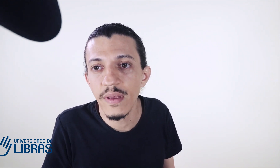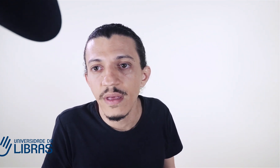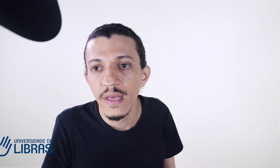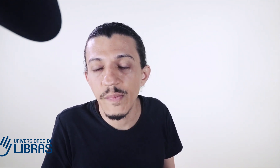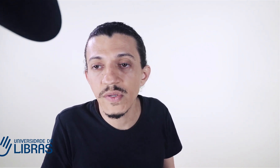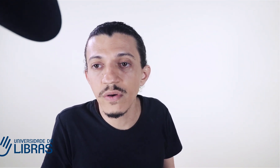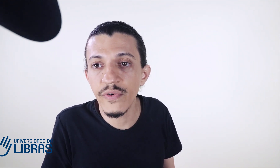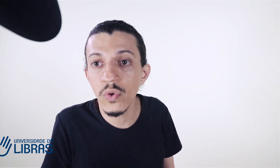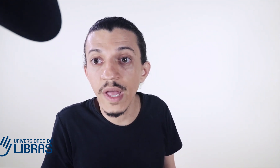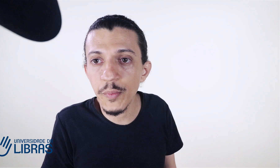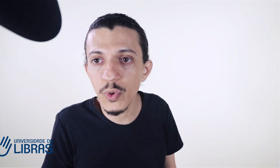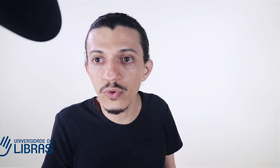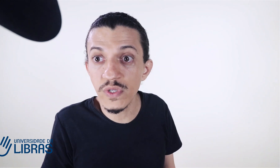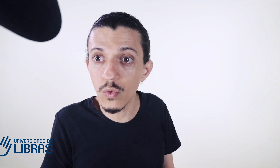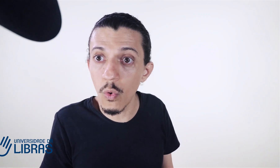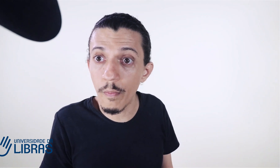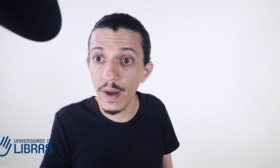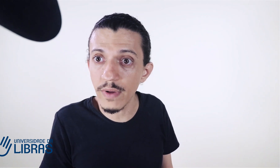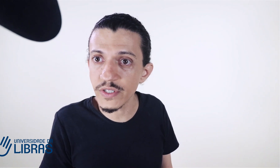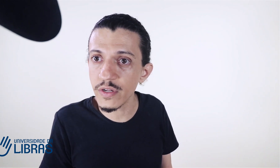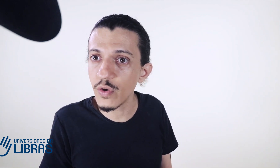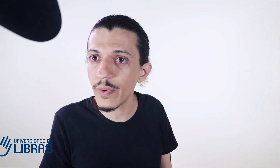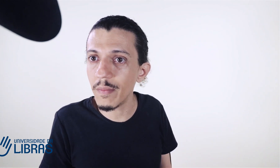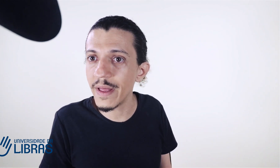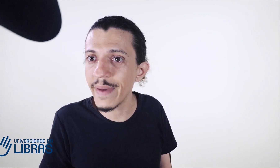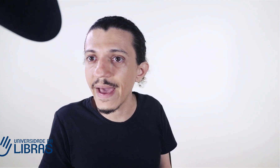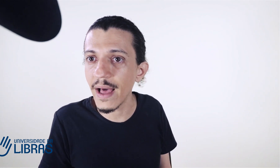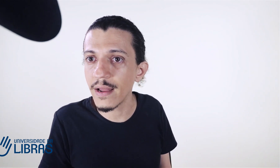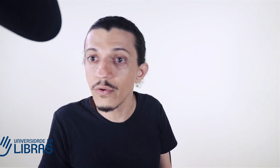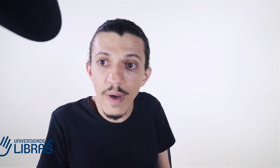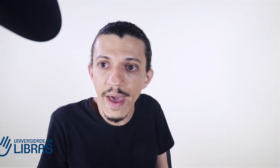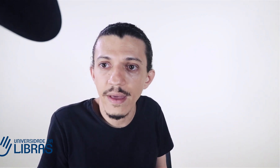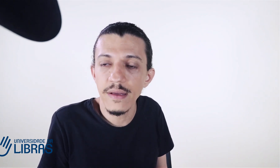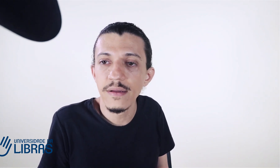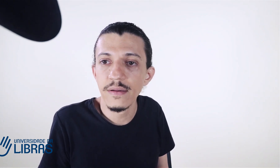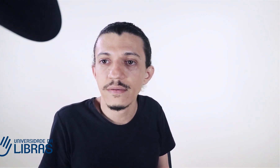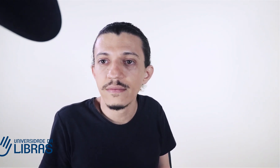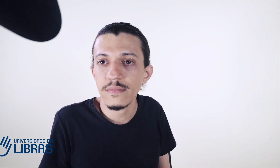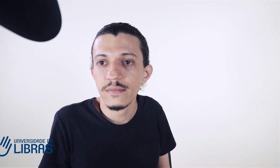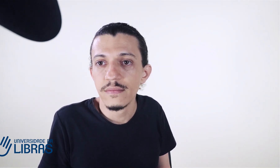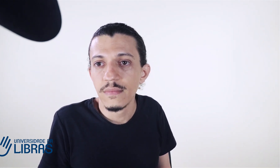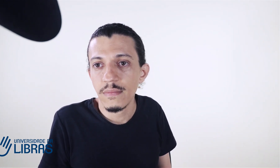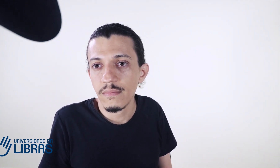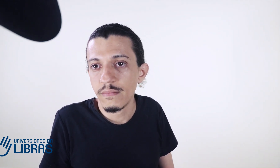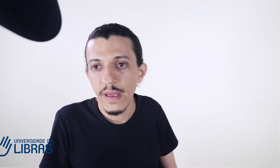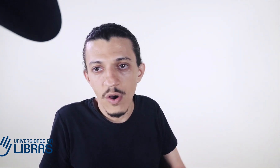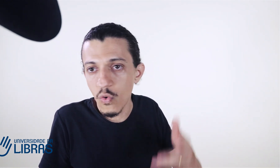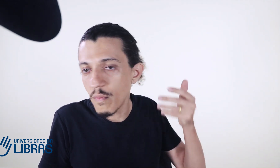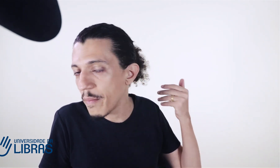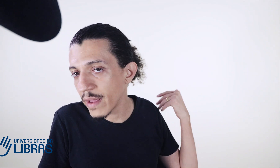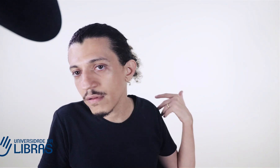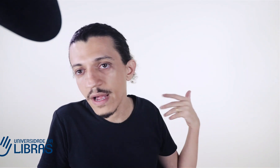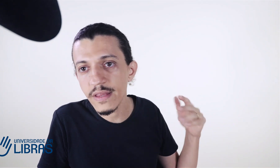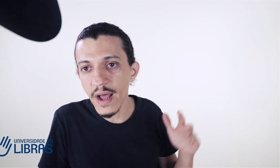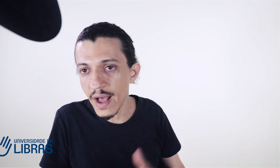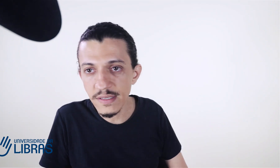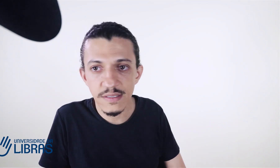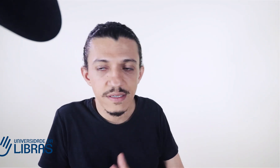E a pessoa fica o tempo todo se culpando, achando que o problema é ela. Não é. Em algum momento lá atrás,